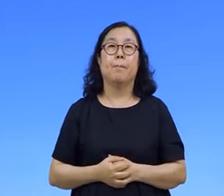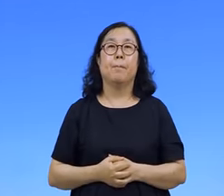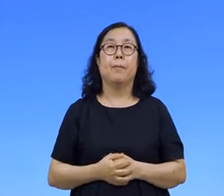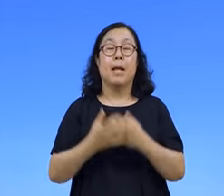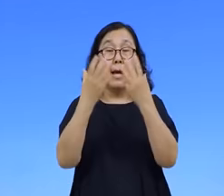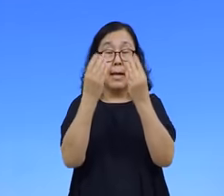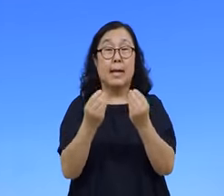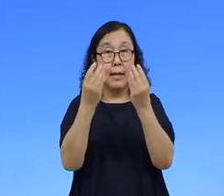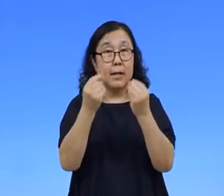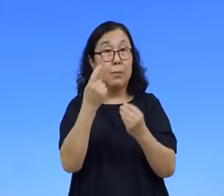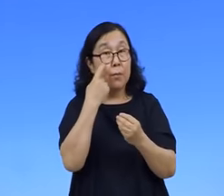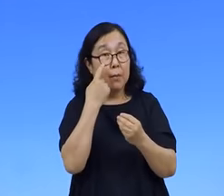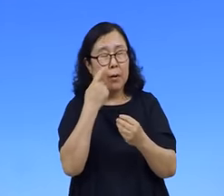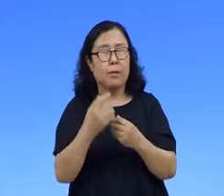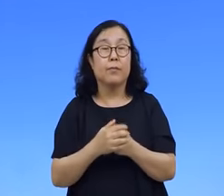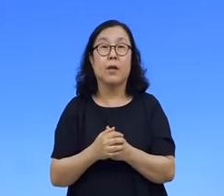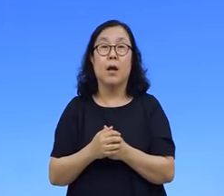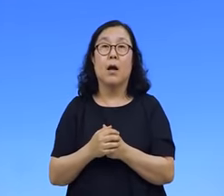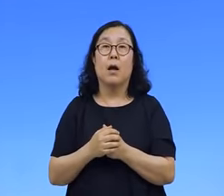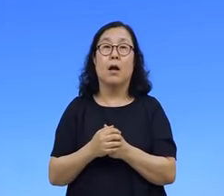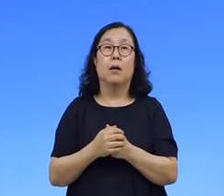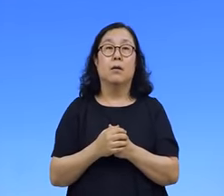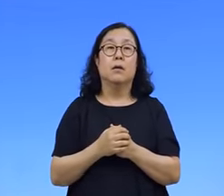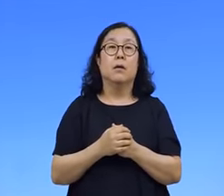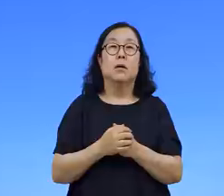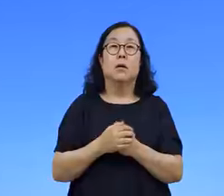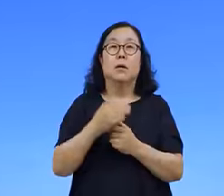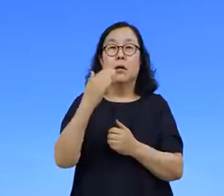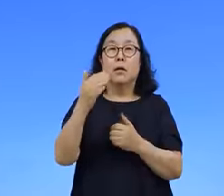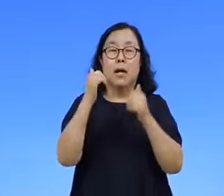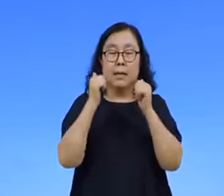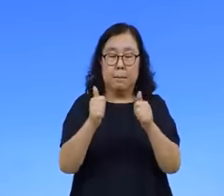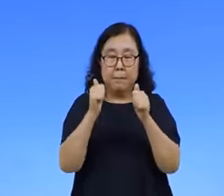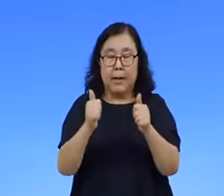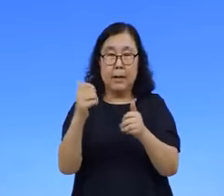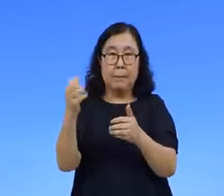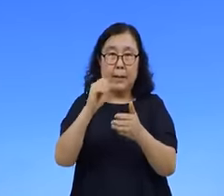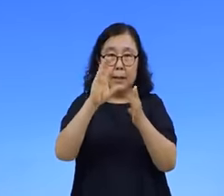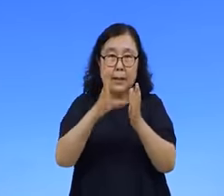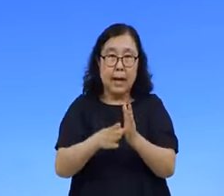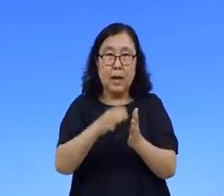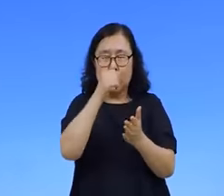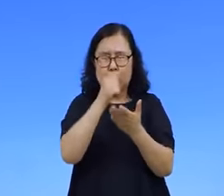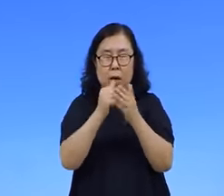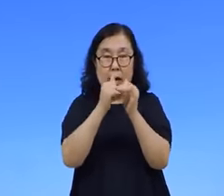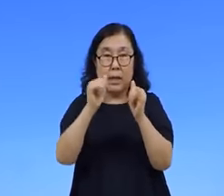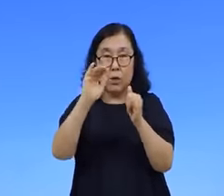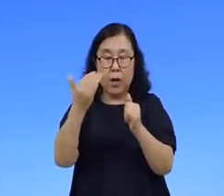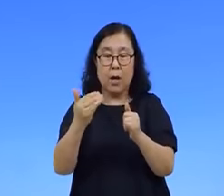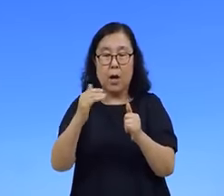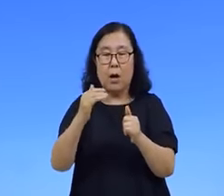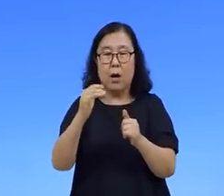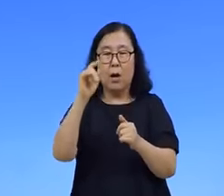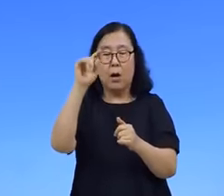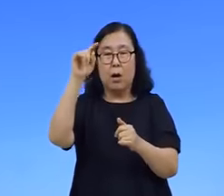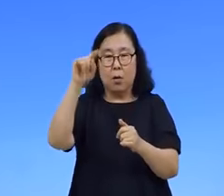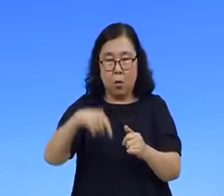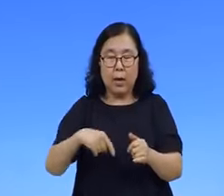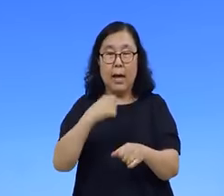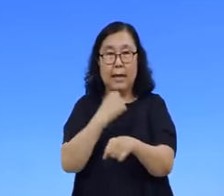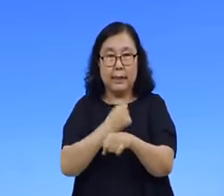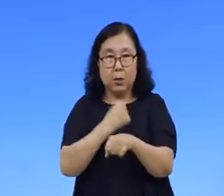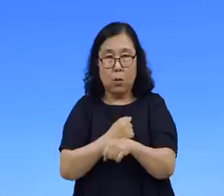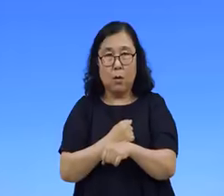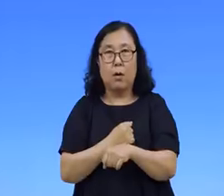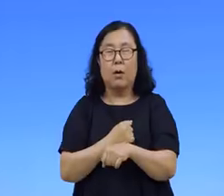들이퍼붓습니다. 예를 하나 들어볼까요? 시편 109편 7절입니다. 그가 심판을 받을 때에 죄인이 되어 나오게 하시면,